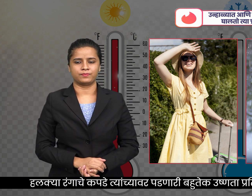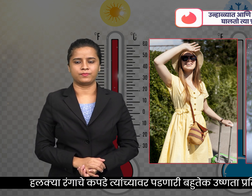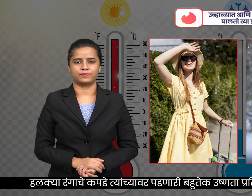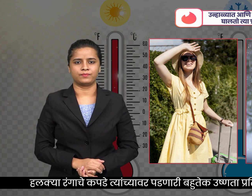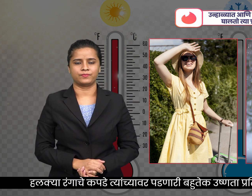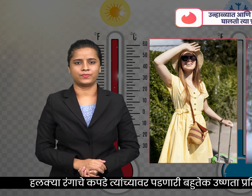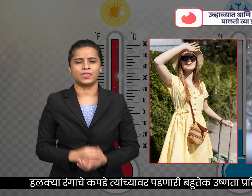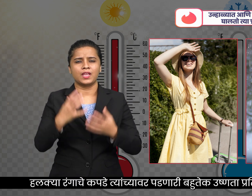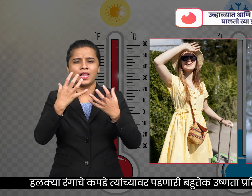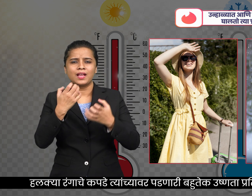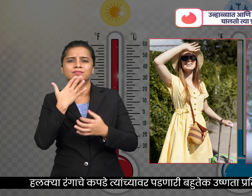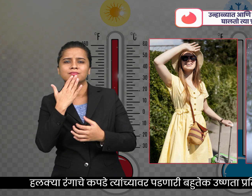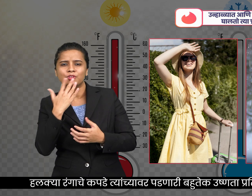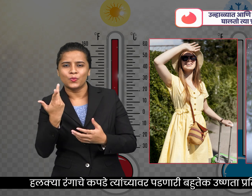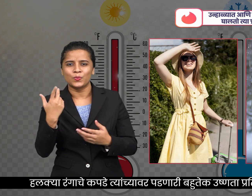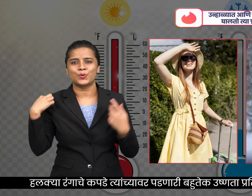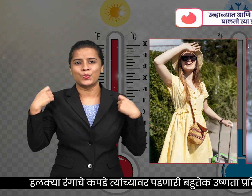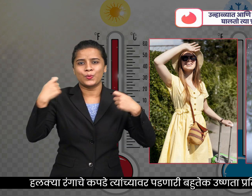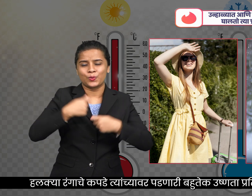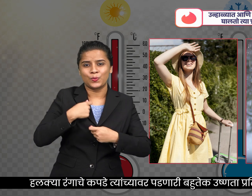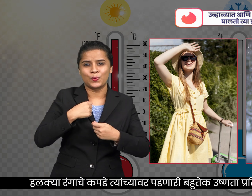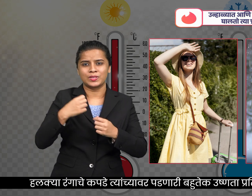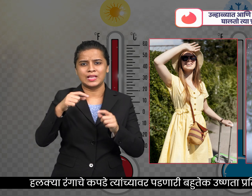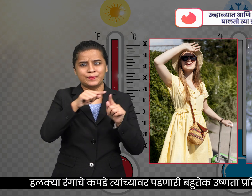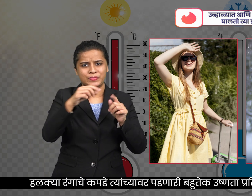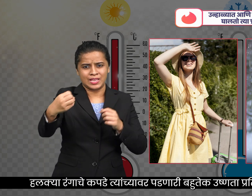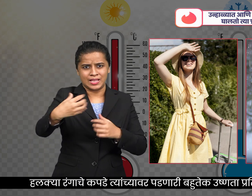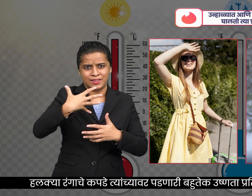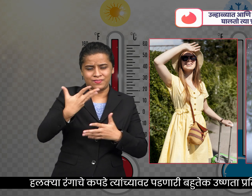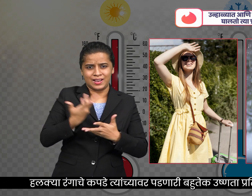हलक्या रंगाचे कपडे त्यांच्यावर पडणारी बहुतेक उष्णता प्रतिबिंबित करतात.